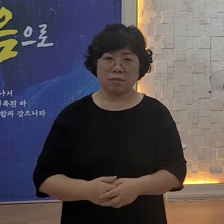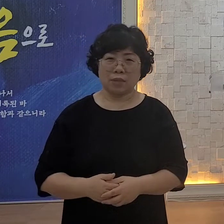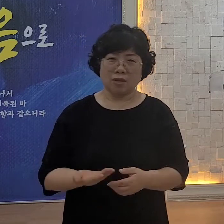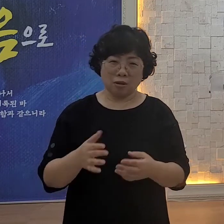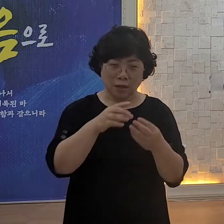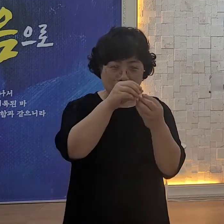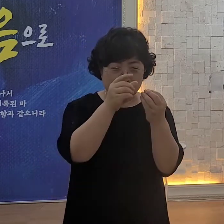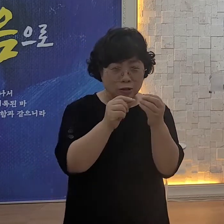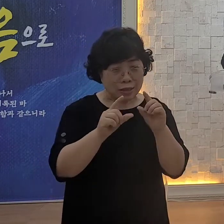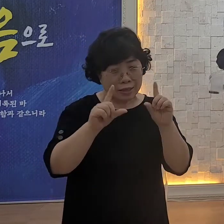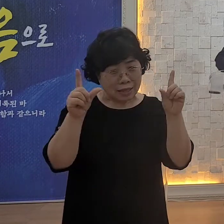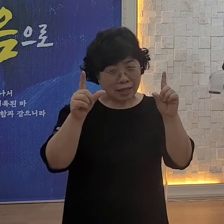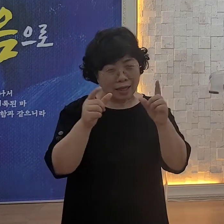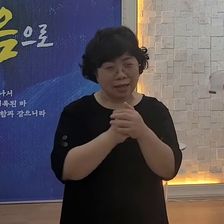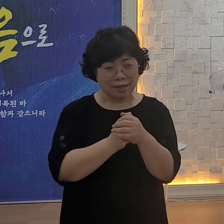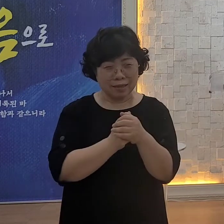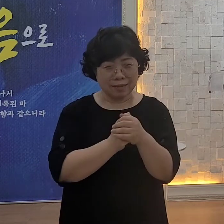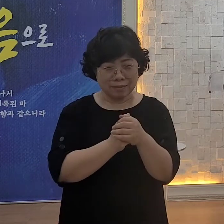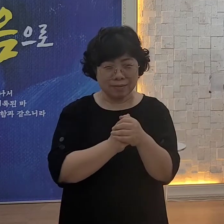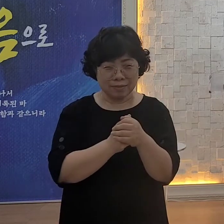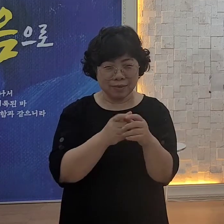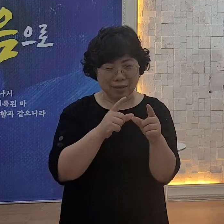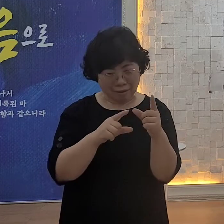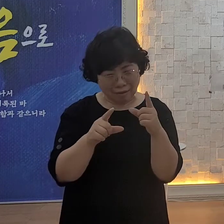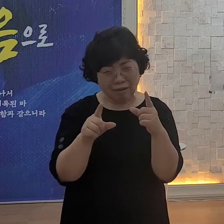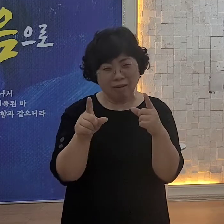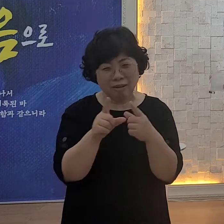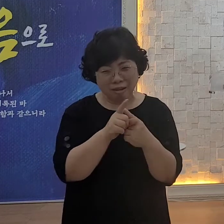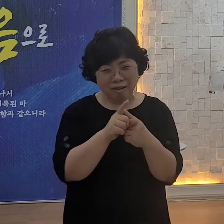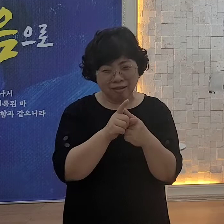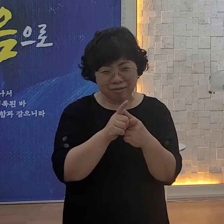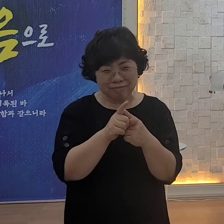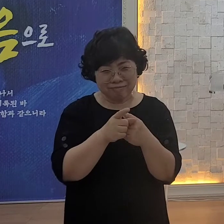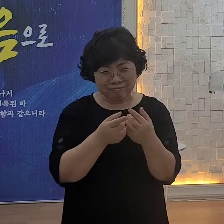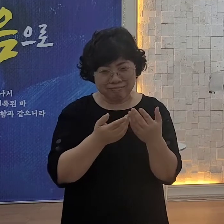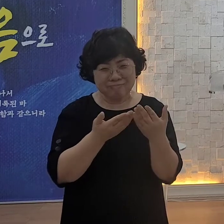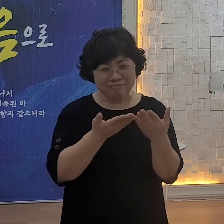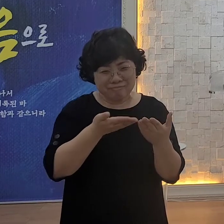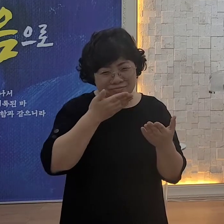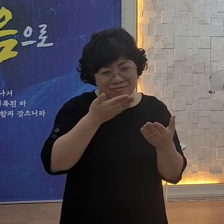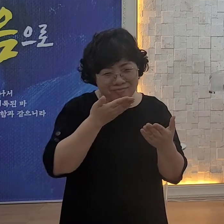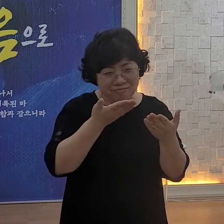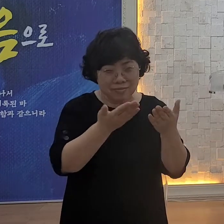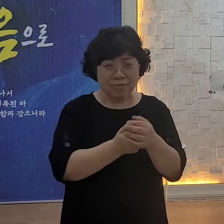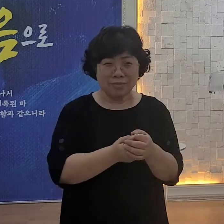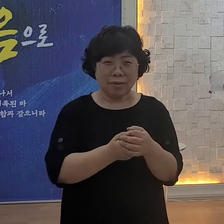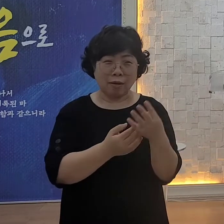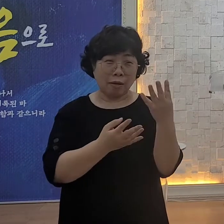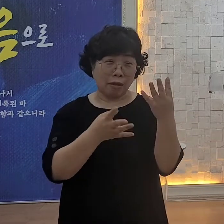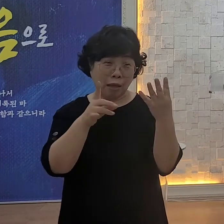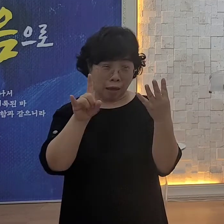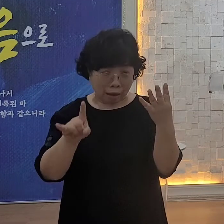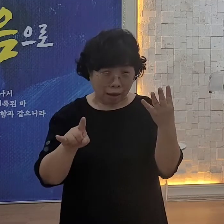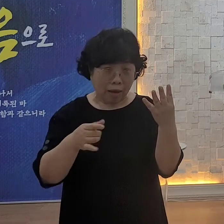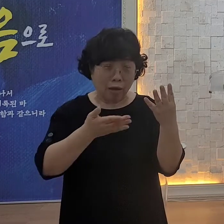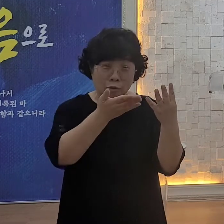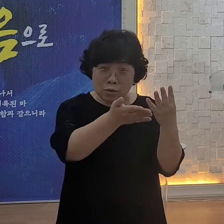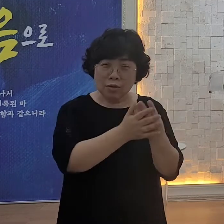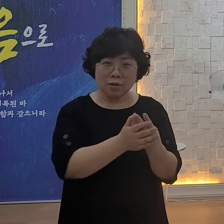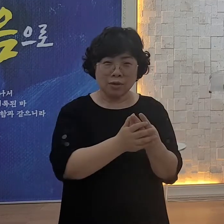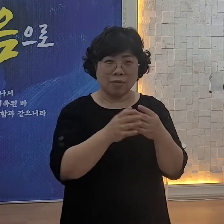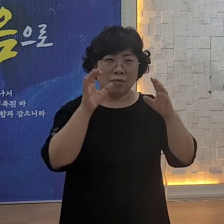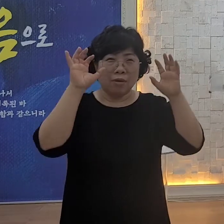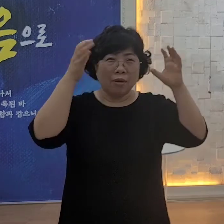이런 날, 그래, 니도 추석 같은 날은 좀 이걸 많이 먹으라고 그날 4개를 줬어. 그